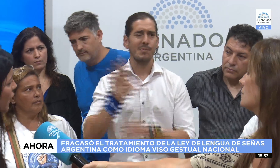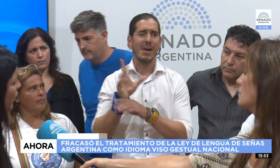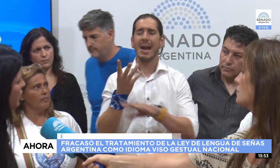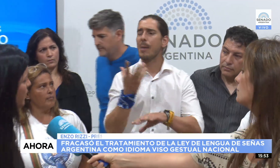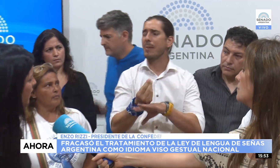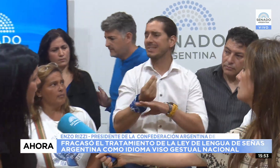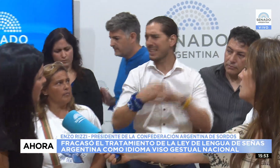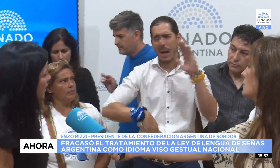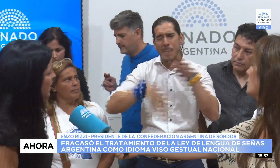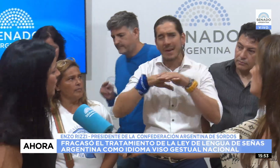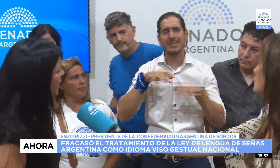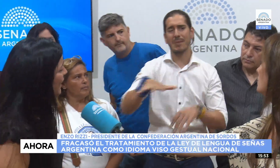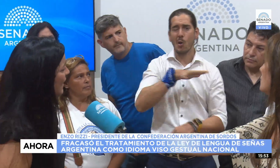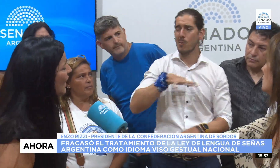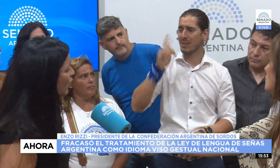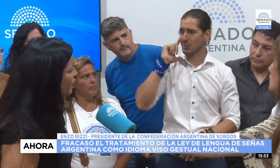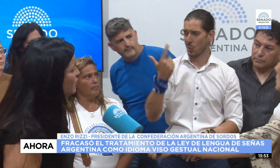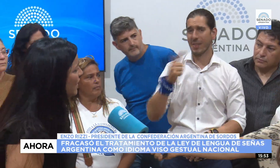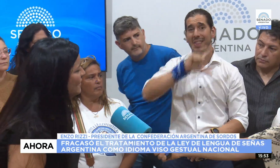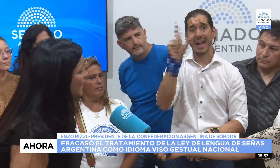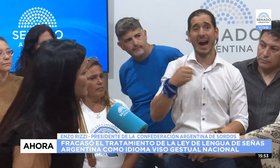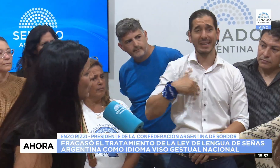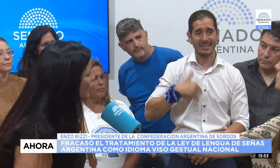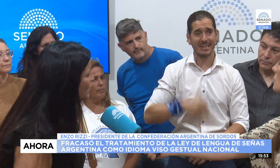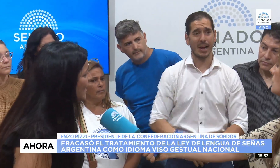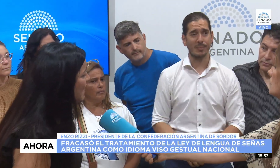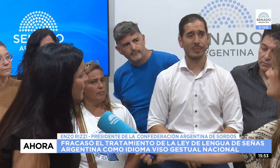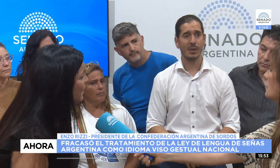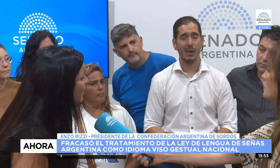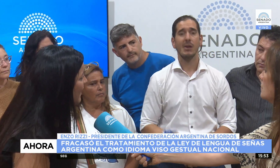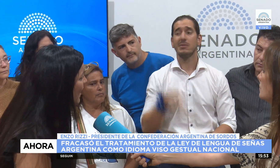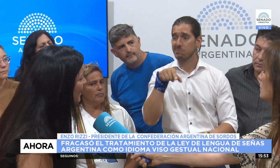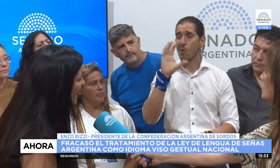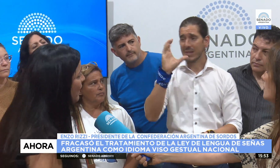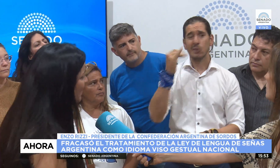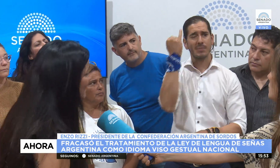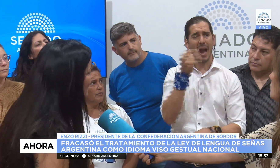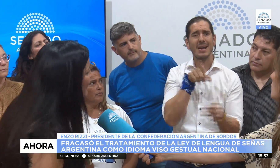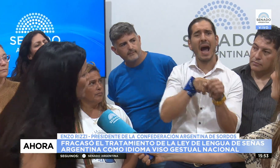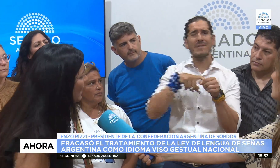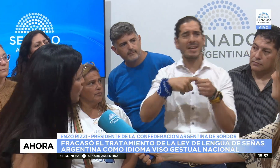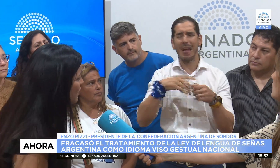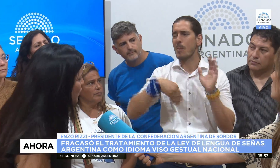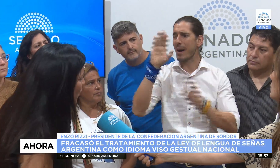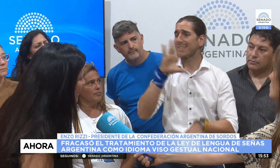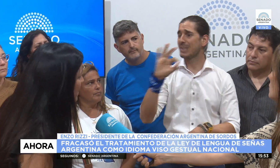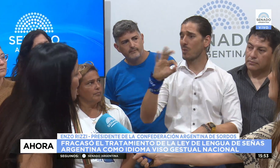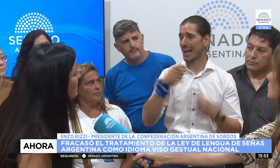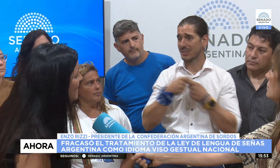Sordos y la Confederación Argentina de Sordos es a nivel federal la representante de todas las asociaciones, más de